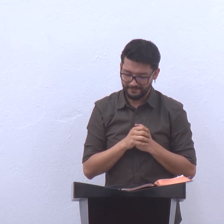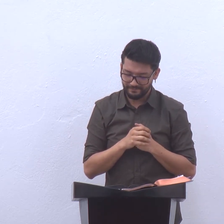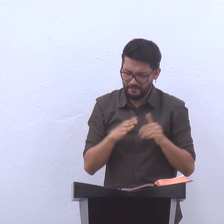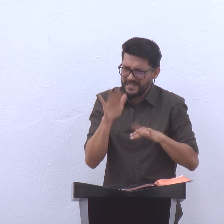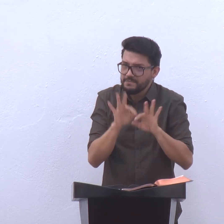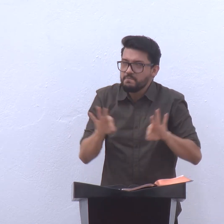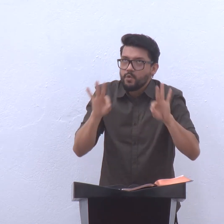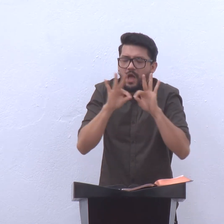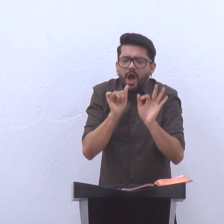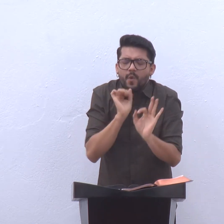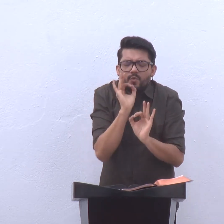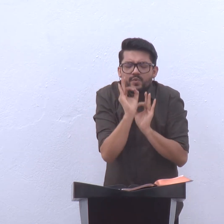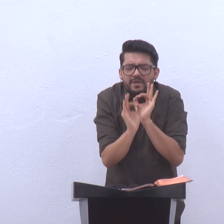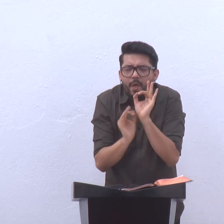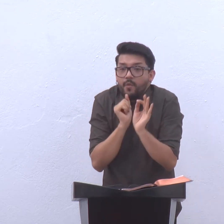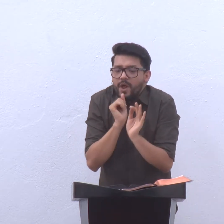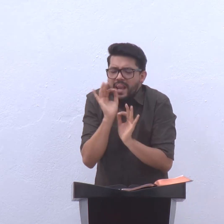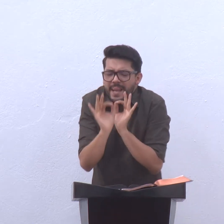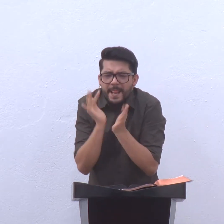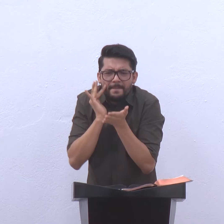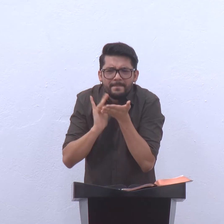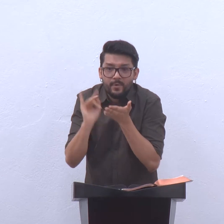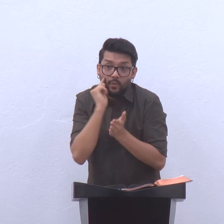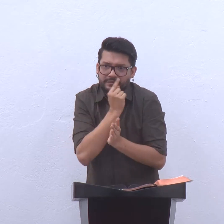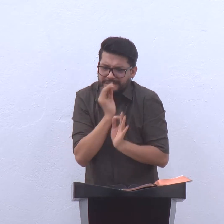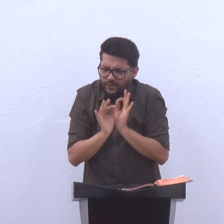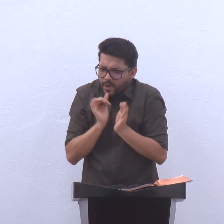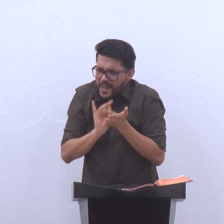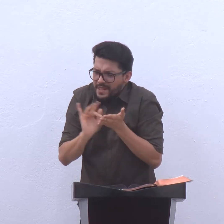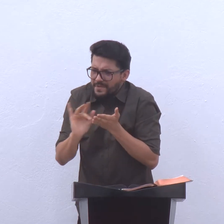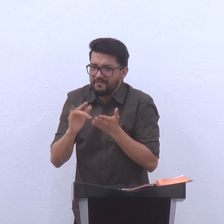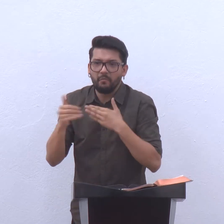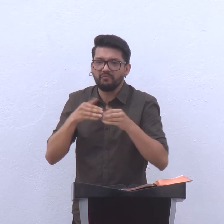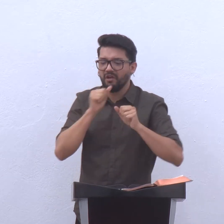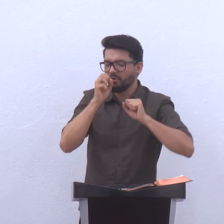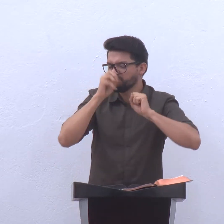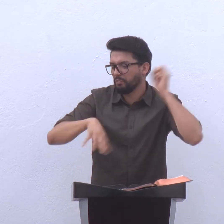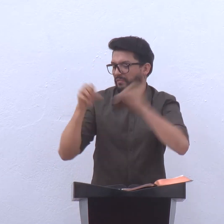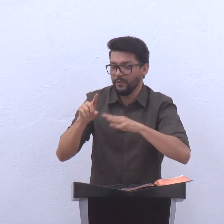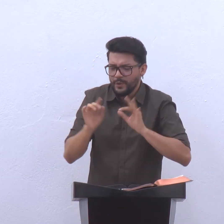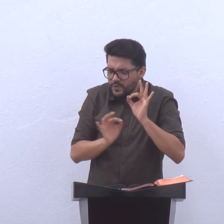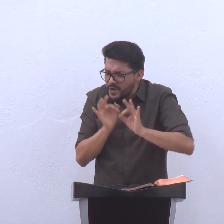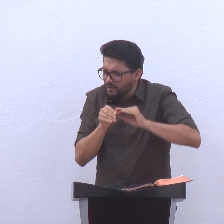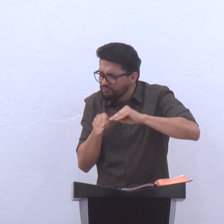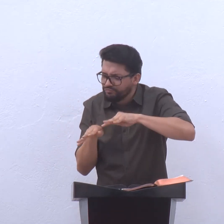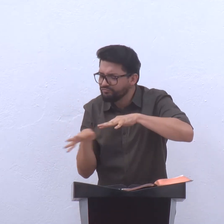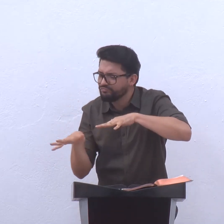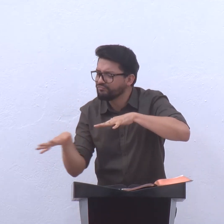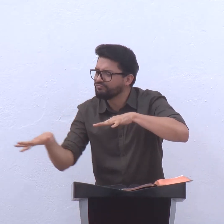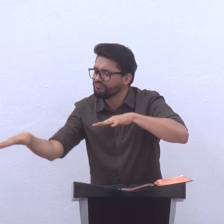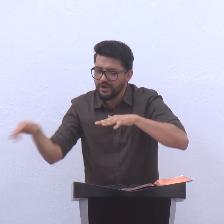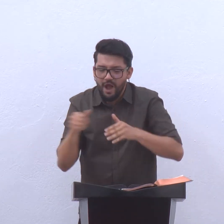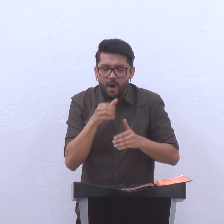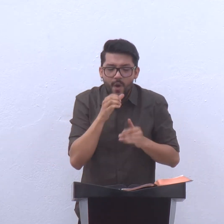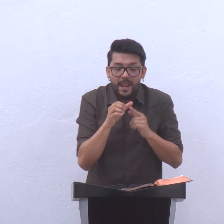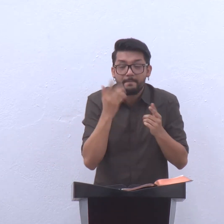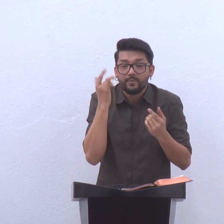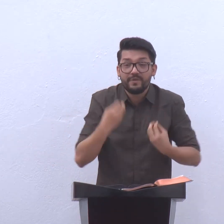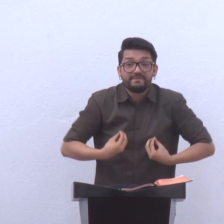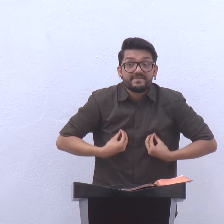una necesidad primordial cuidar del agua, porque si el agua se escapaba, se filtraba